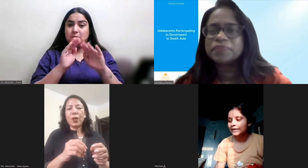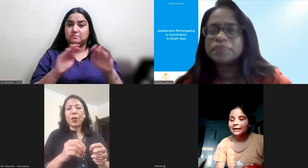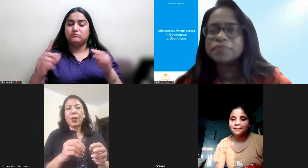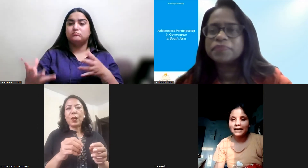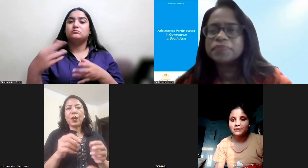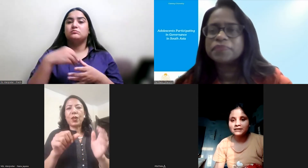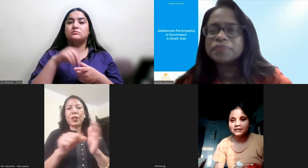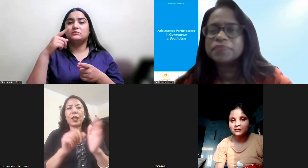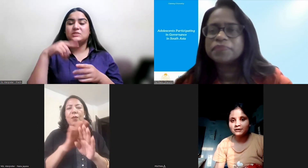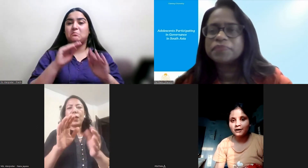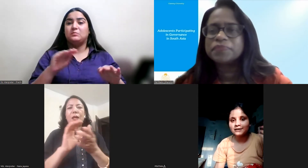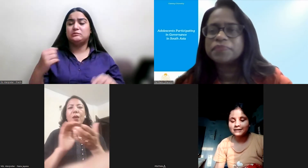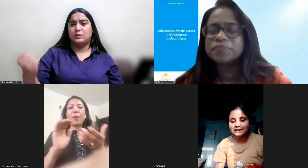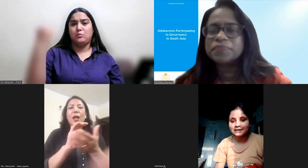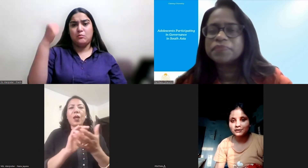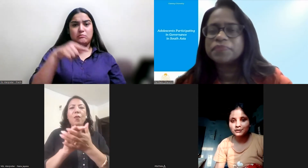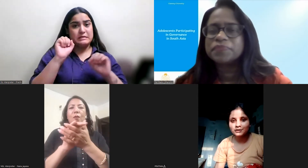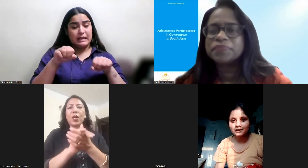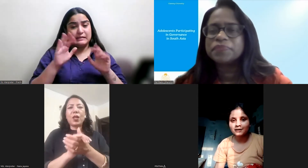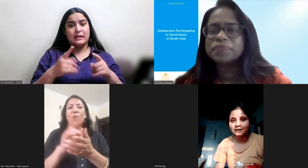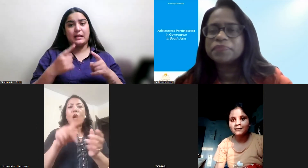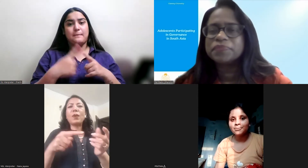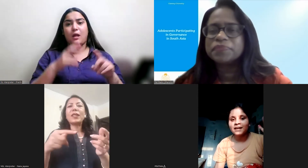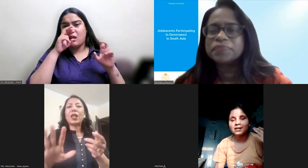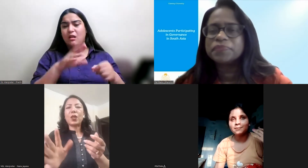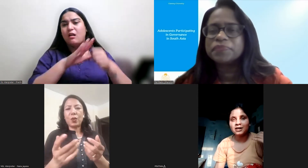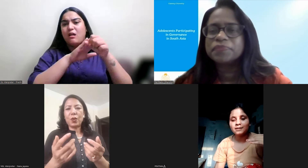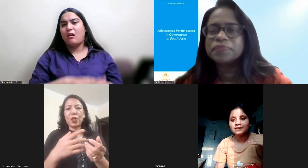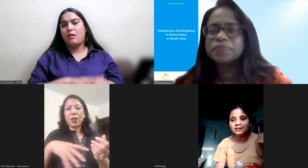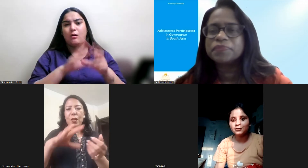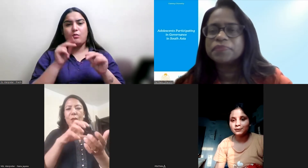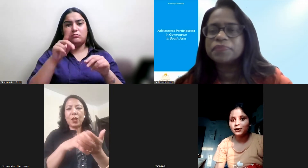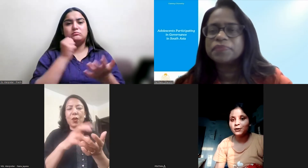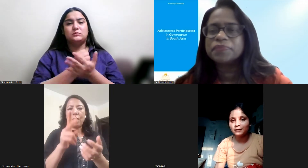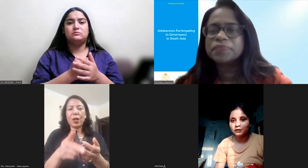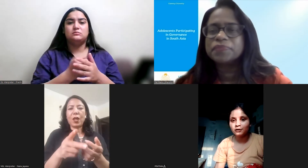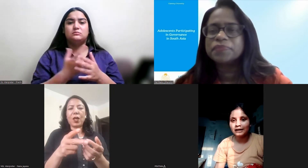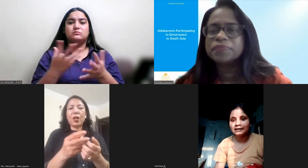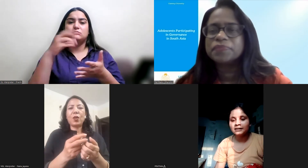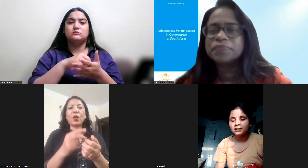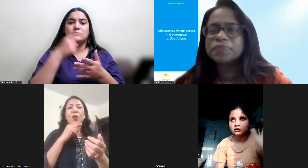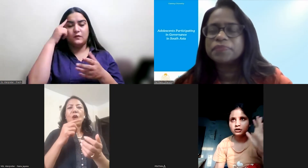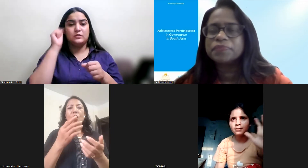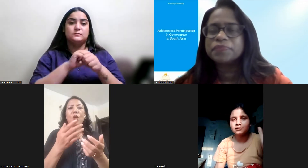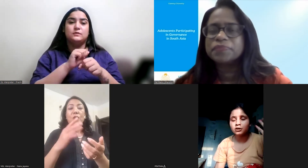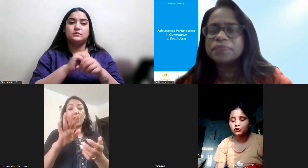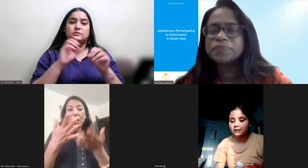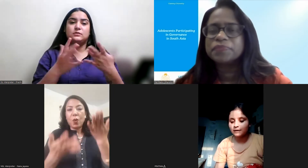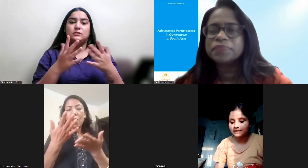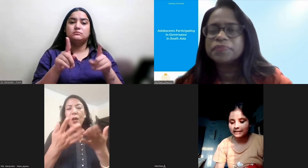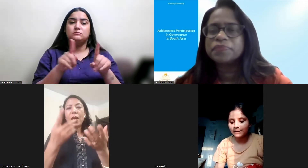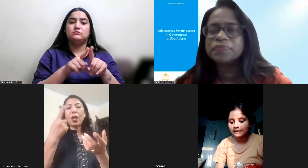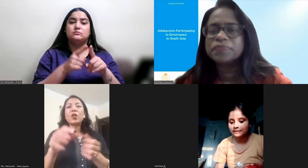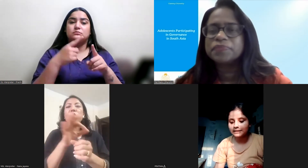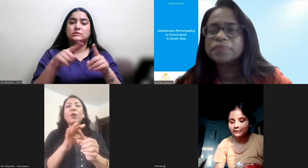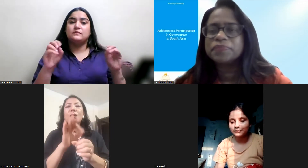चाहिँ बालमैत्रीको अवस्था चाहिँ कस्तो छ हैन, सबै ठाउँमा त यो नहोला, शब्द कस्तो छ